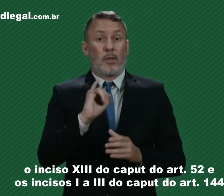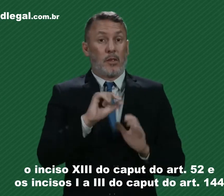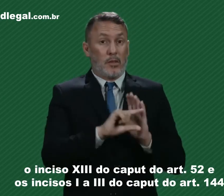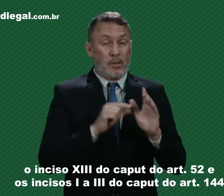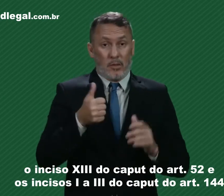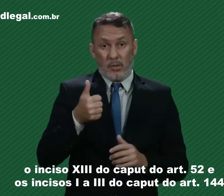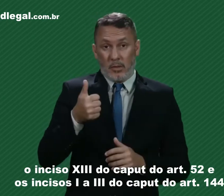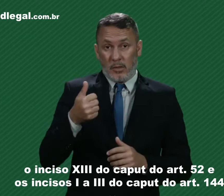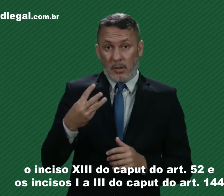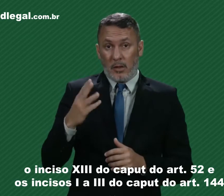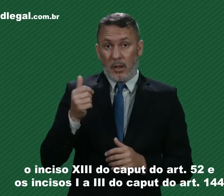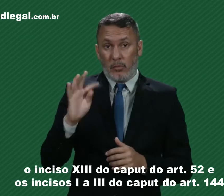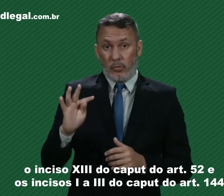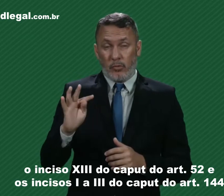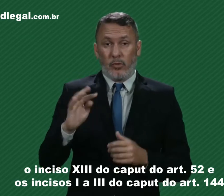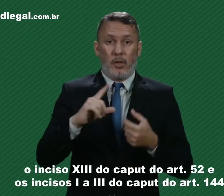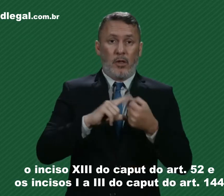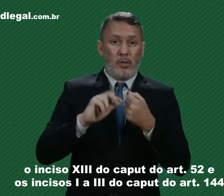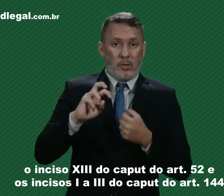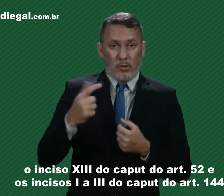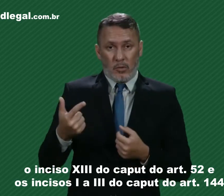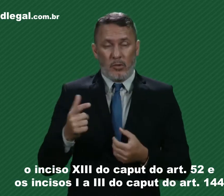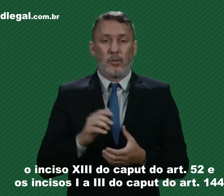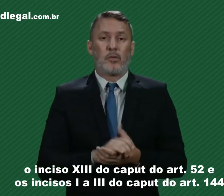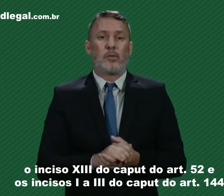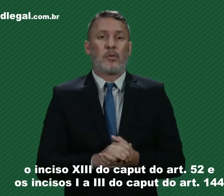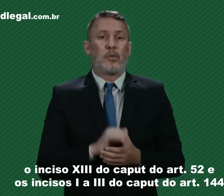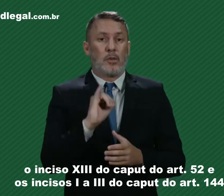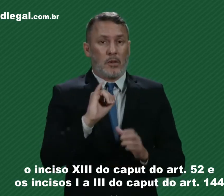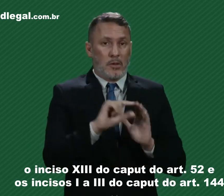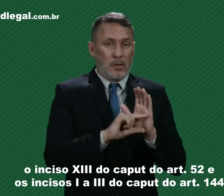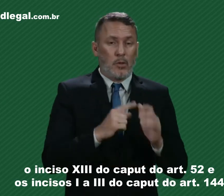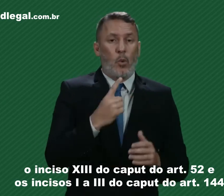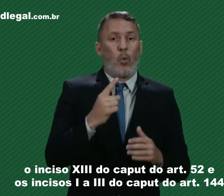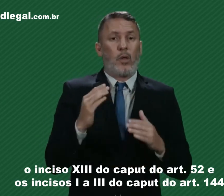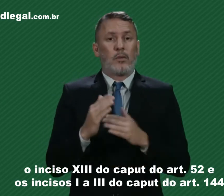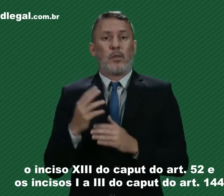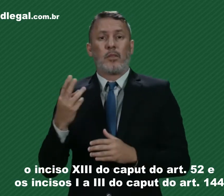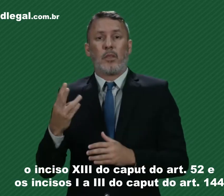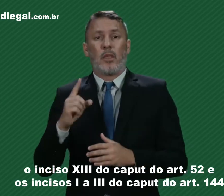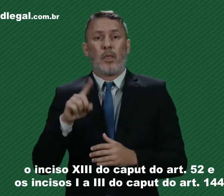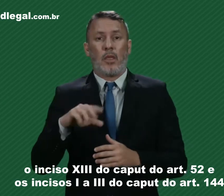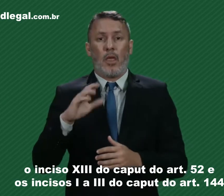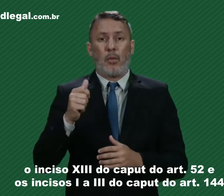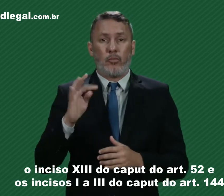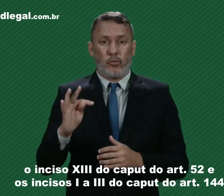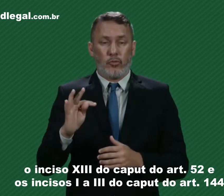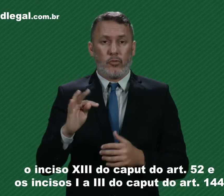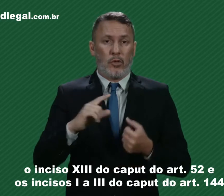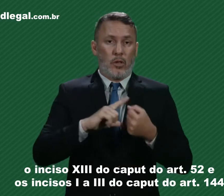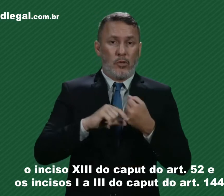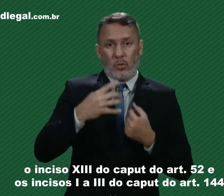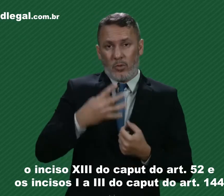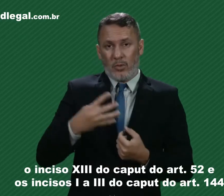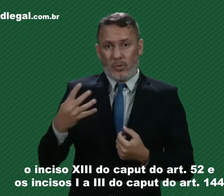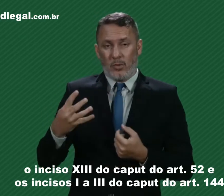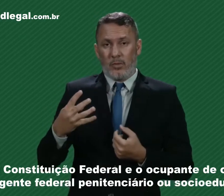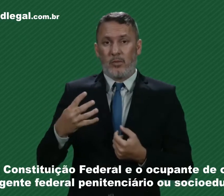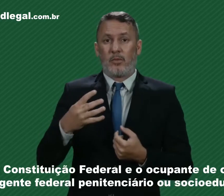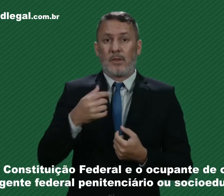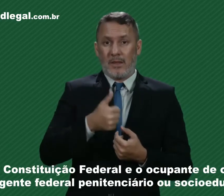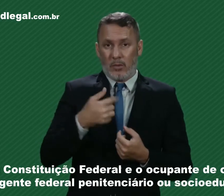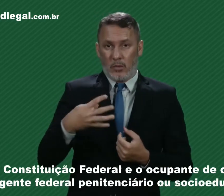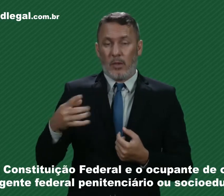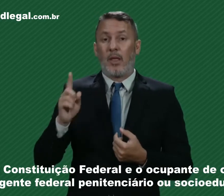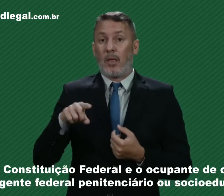inciso 13 do caput do artigo 52 e os incisos 1 a 3 do caput do artigo 144